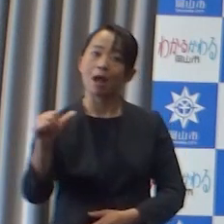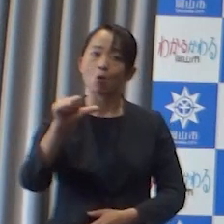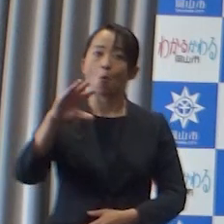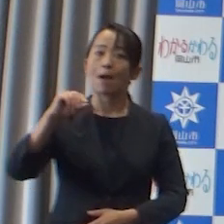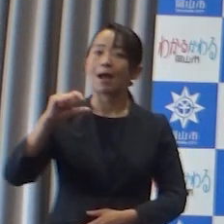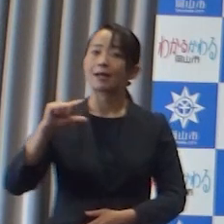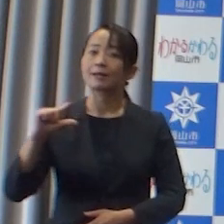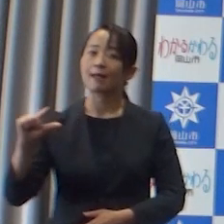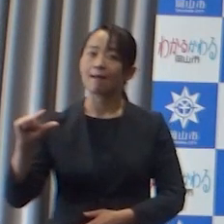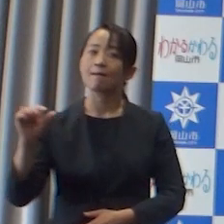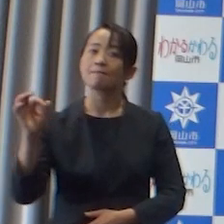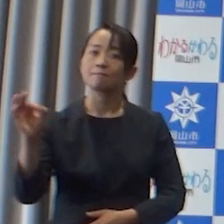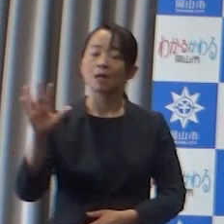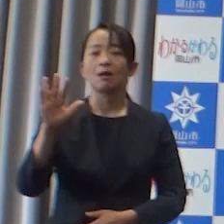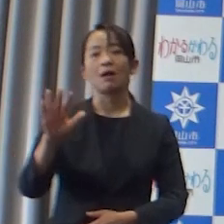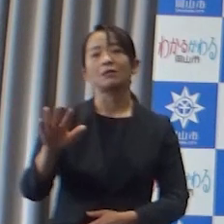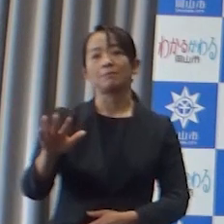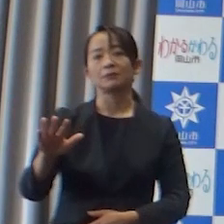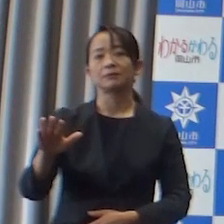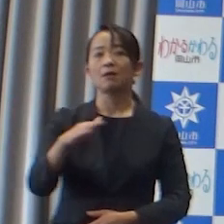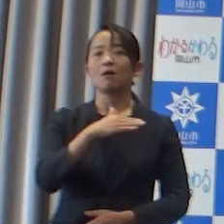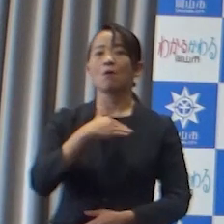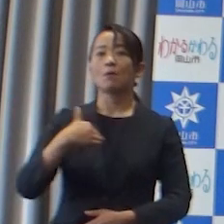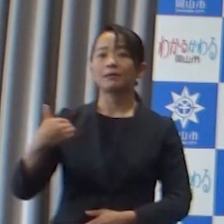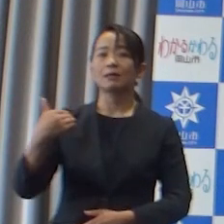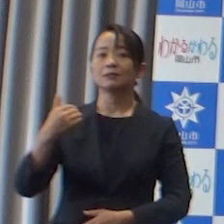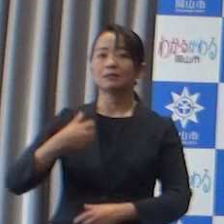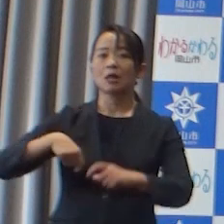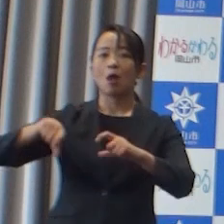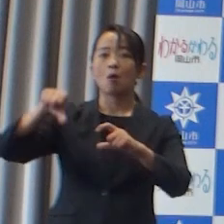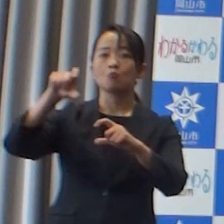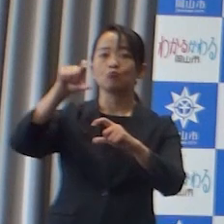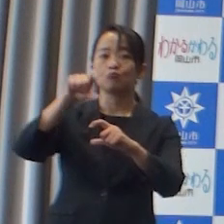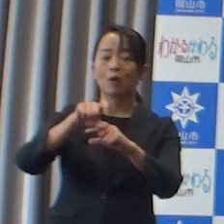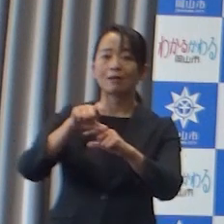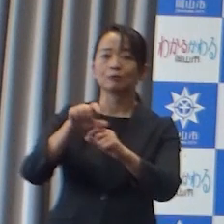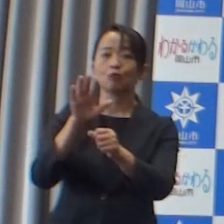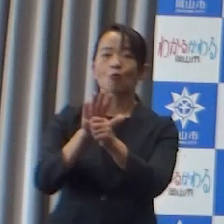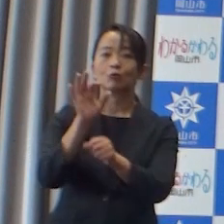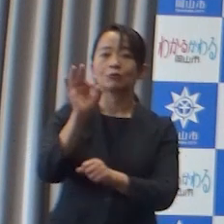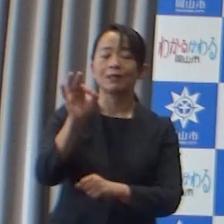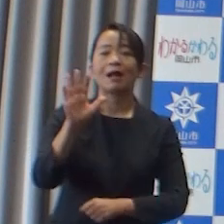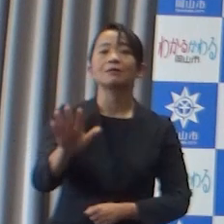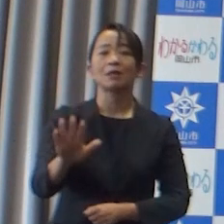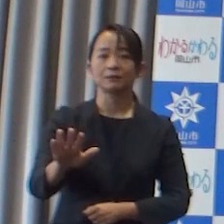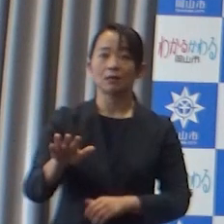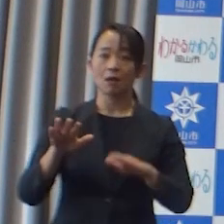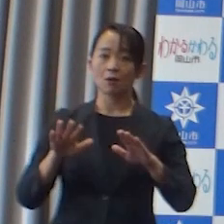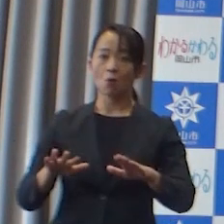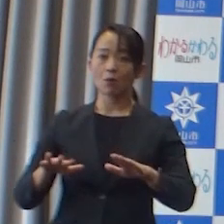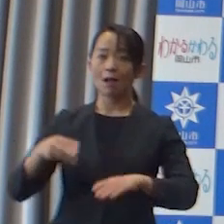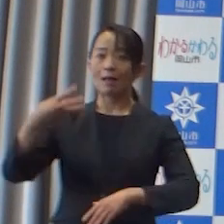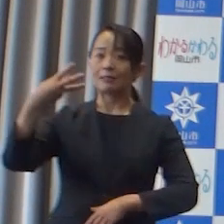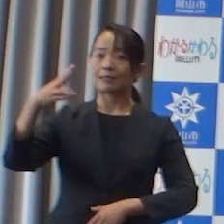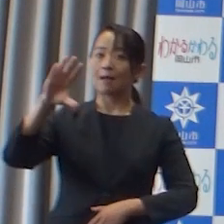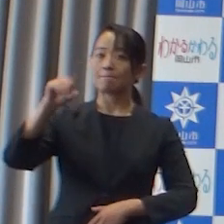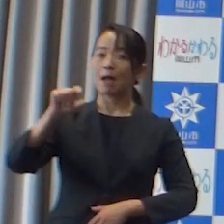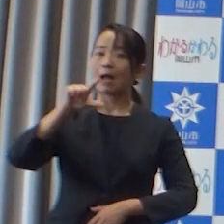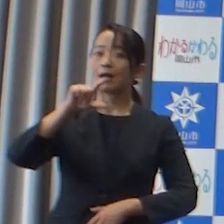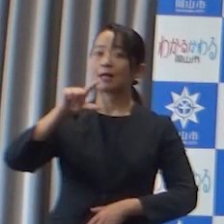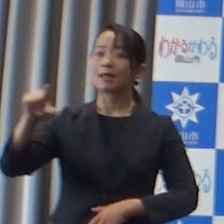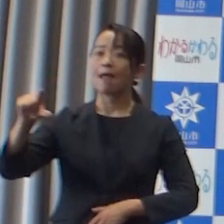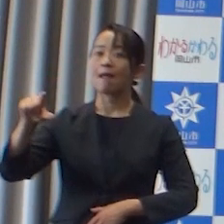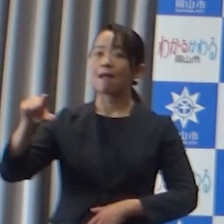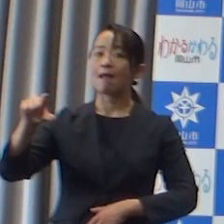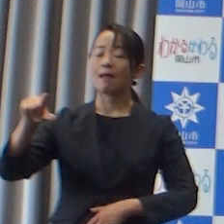せてた時に我々も上乗せをやったりしました。で今回の3万円のじゃあ根拠が何な